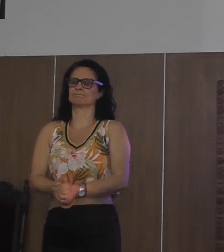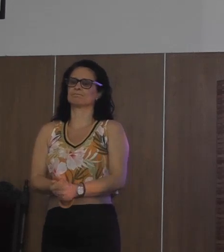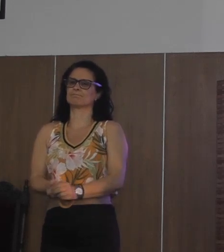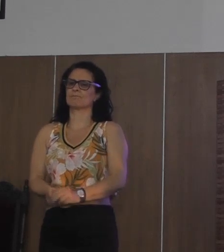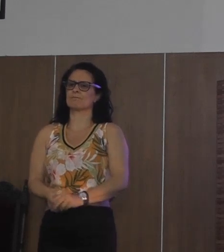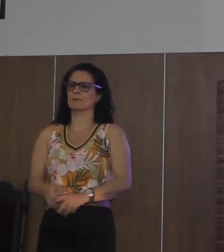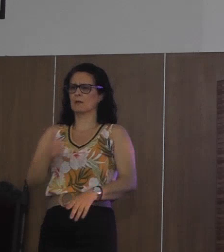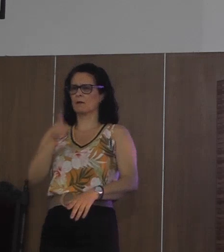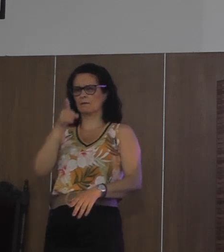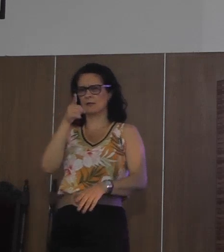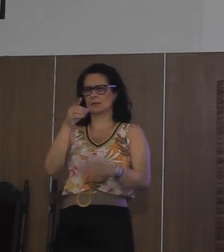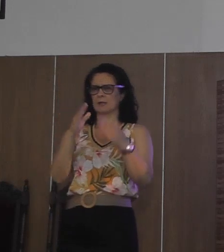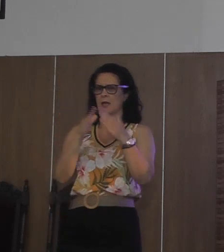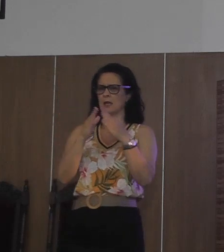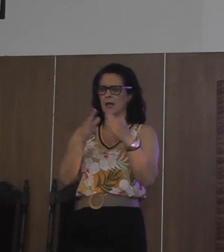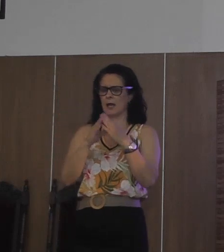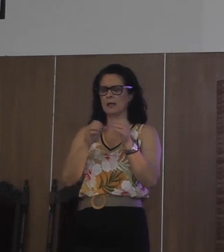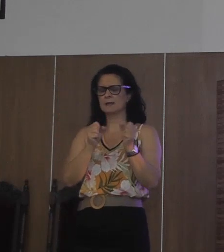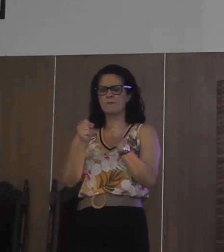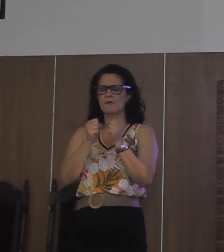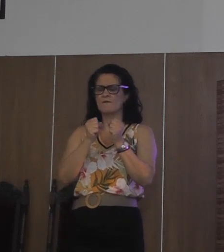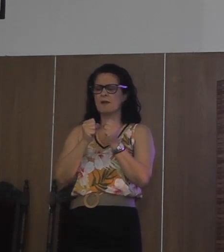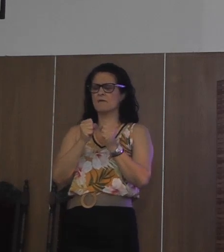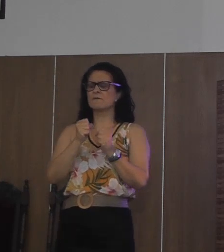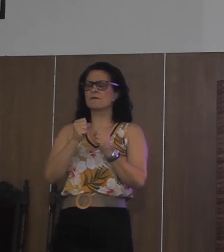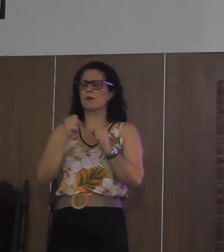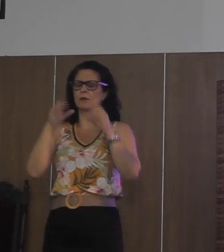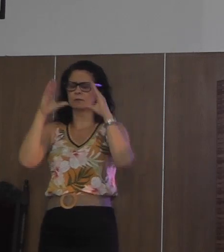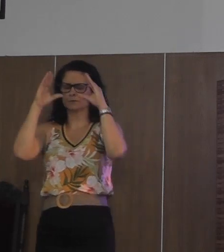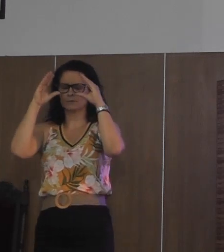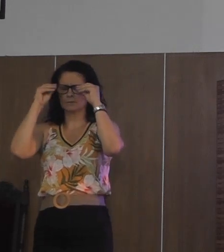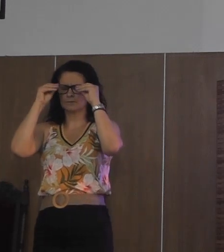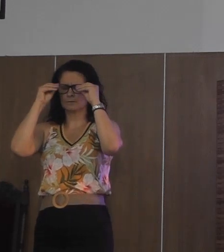Você de sua casa a fechar os seus olhos,